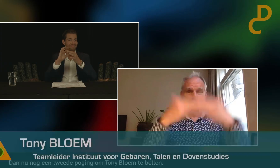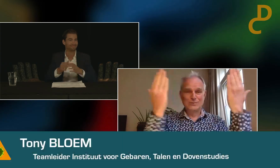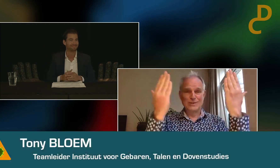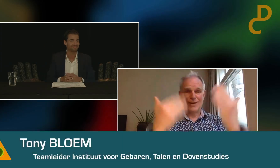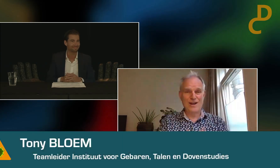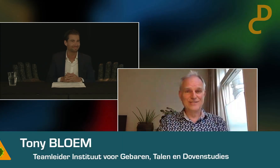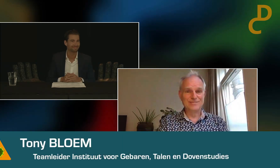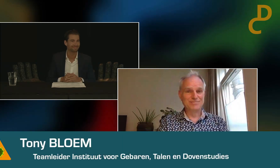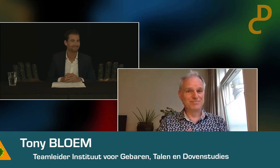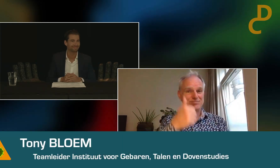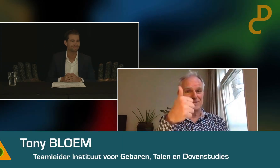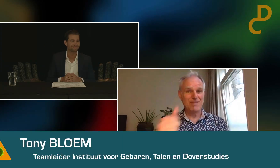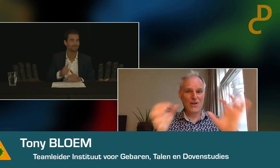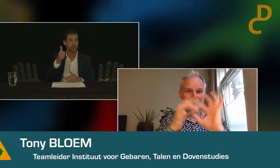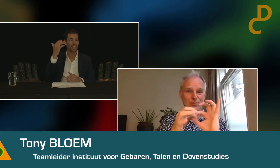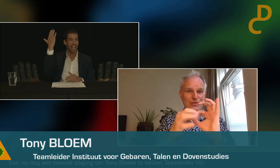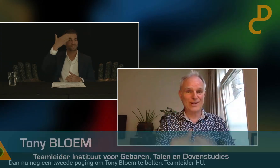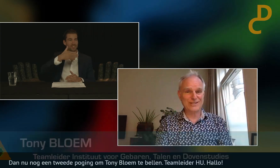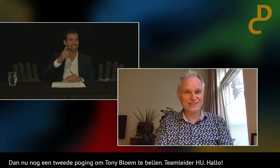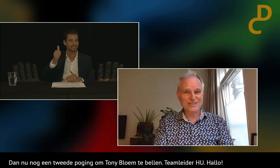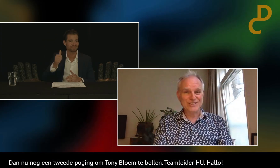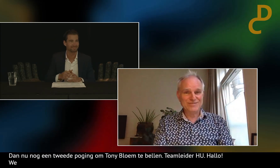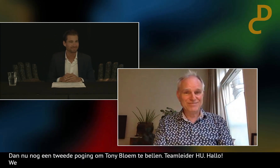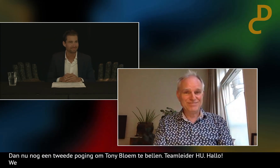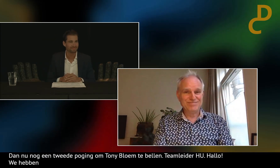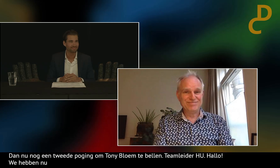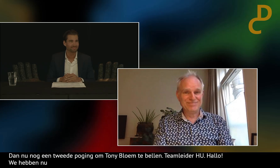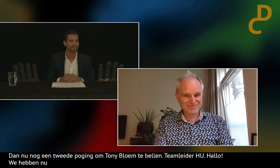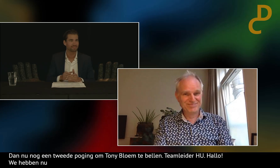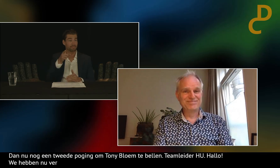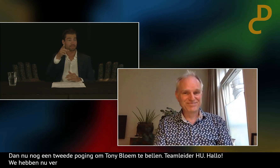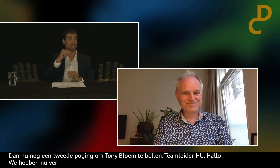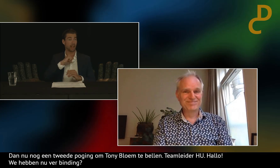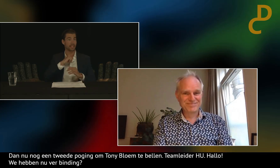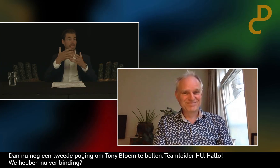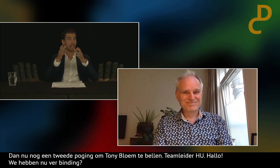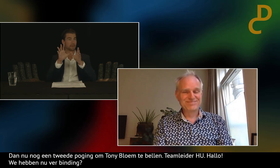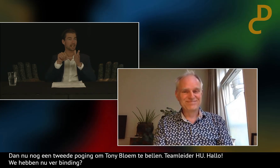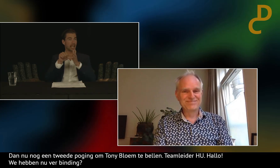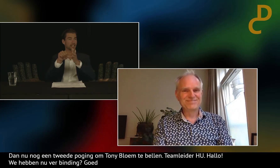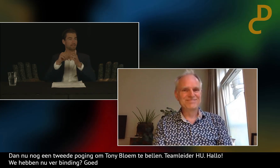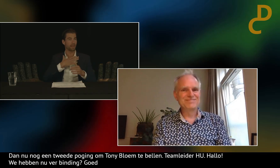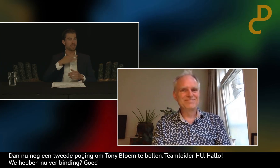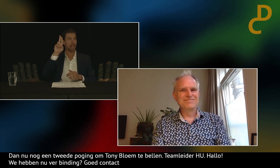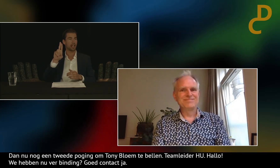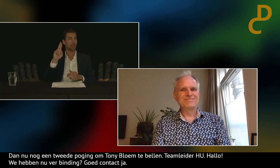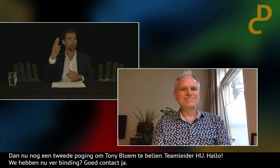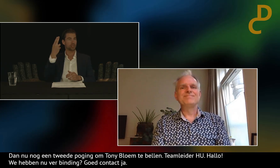Dus we hebben nu verbinding, contact? Ja, we hebben nu goed contact. Goedenavond. Jij bent dus teamleider van